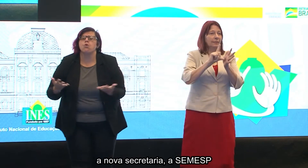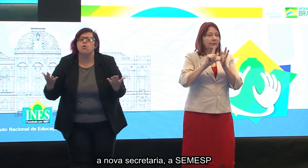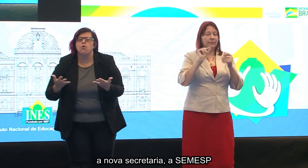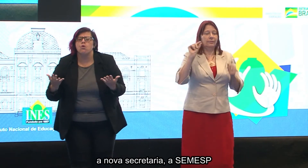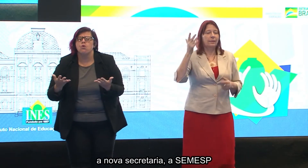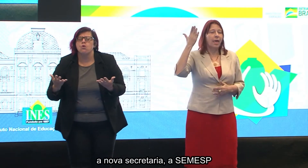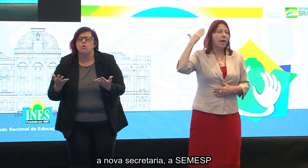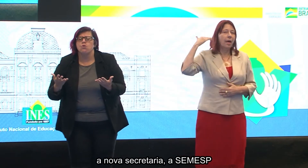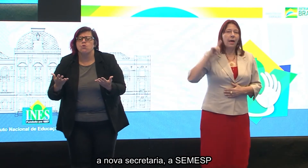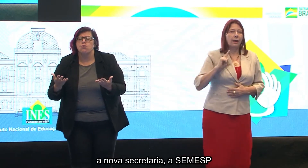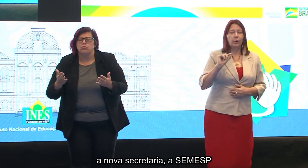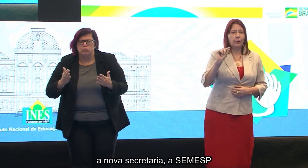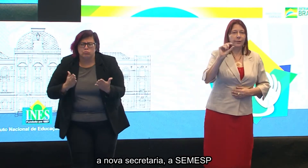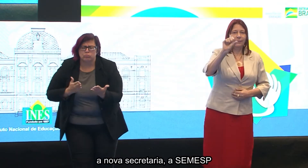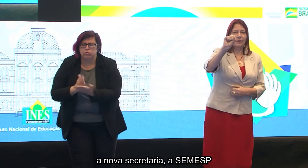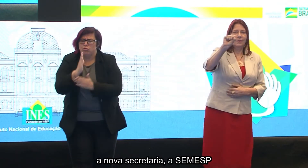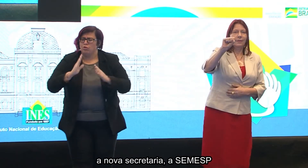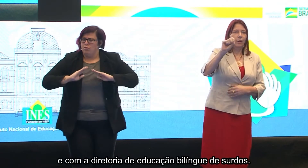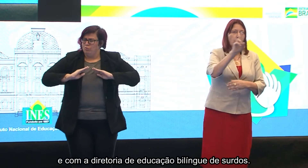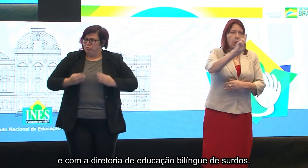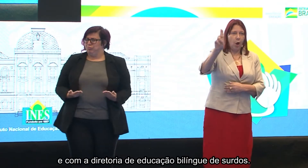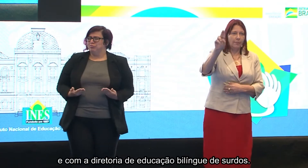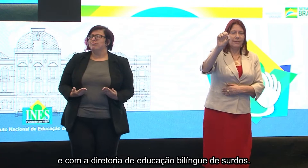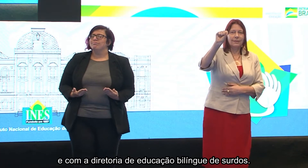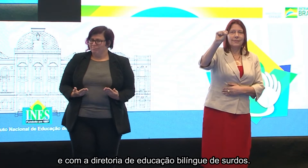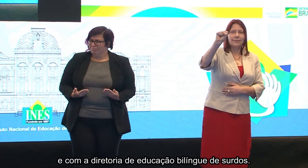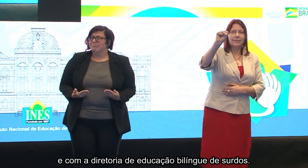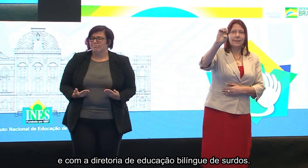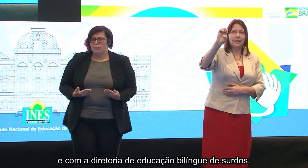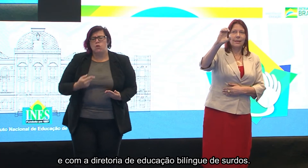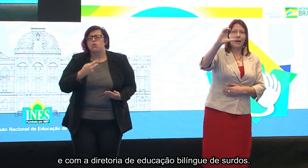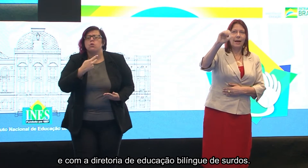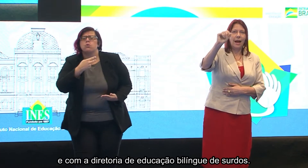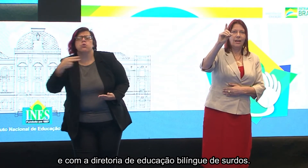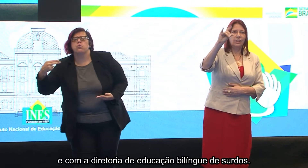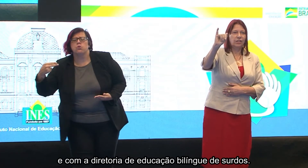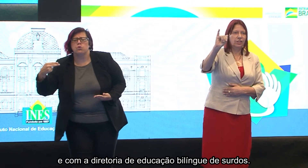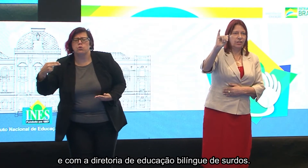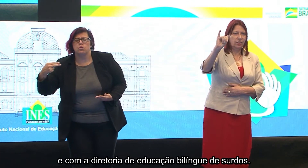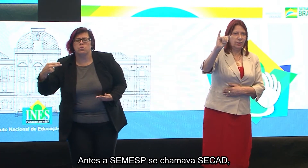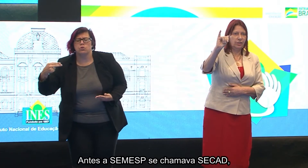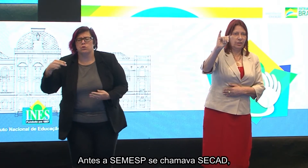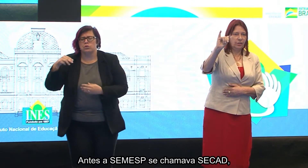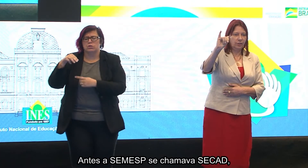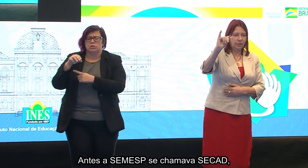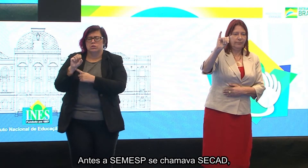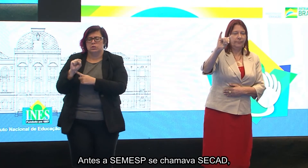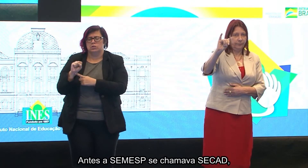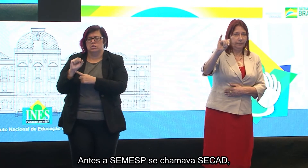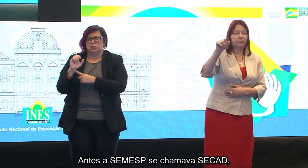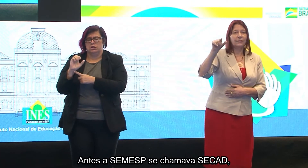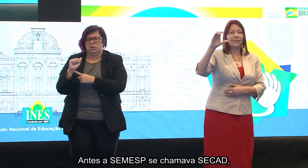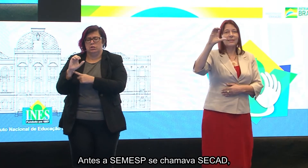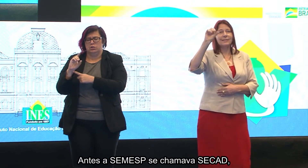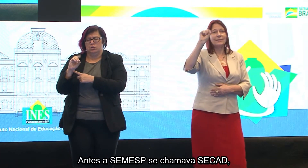nova secretaria, a SEMESP, e com a Diretoria de Educação Bilíngue de Surdos. Antes, a SEMESP se